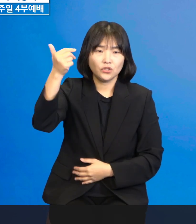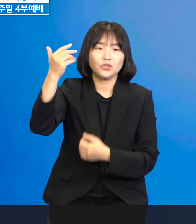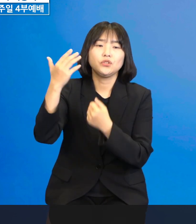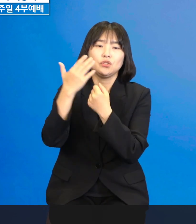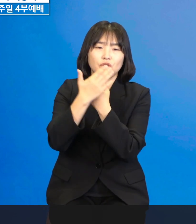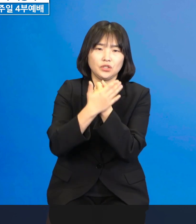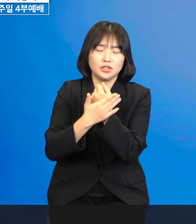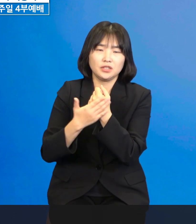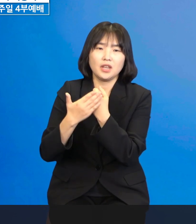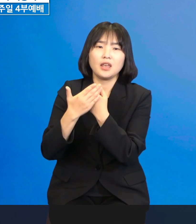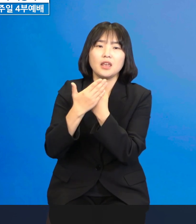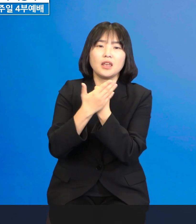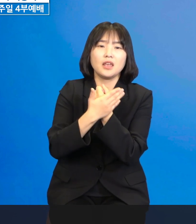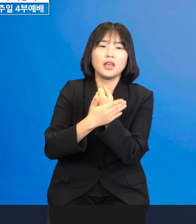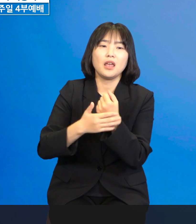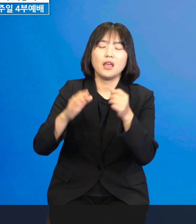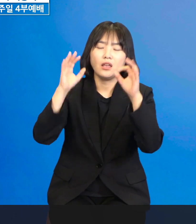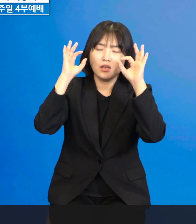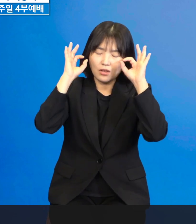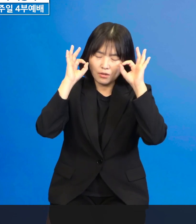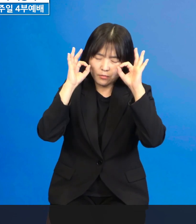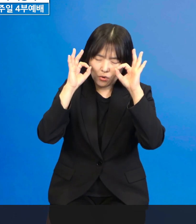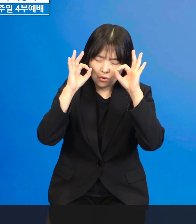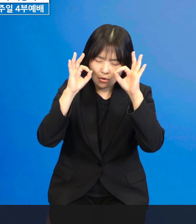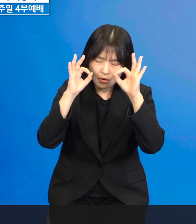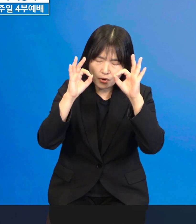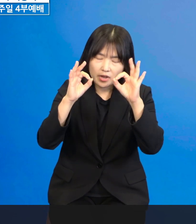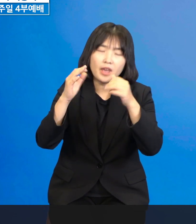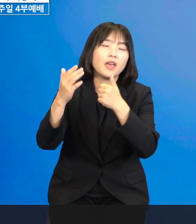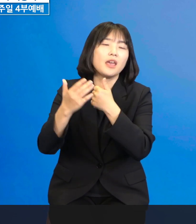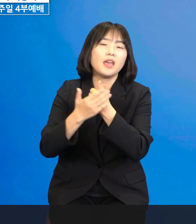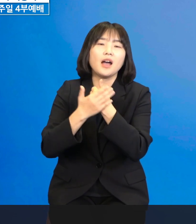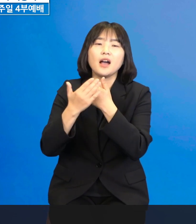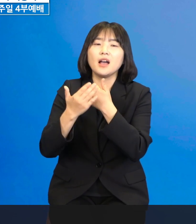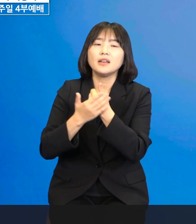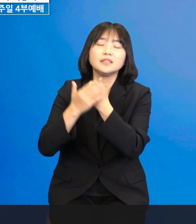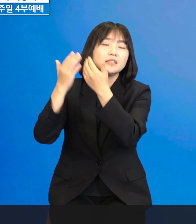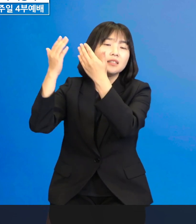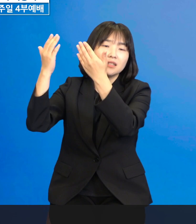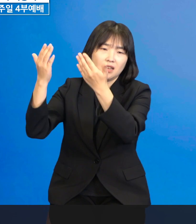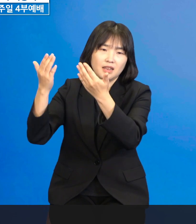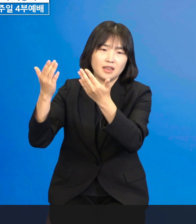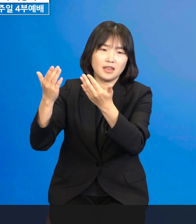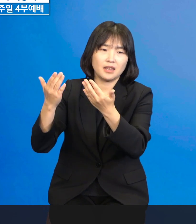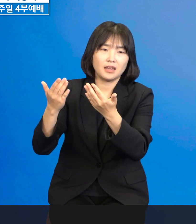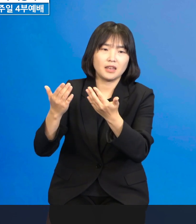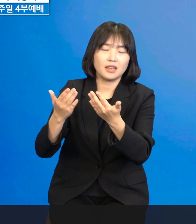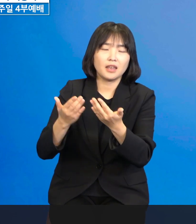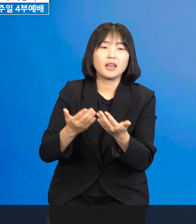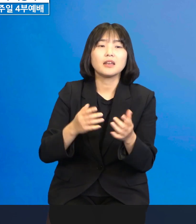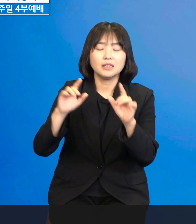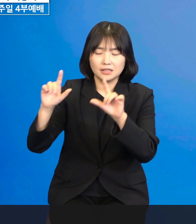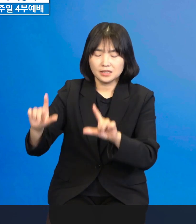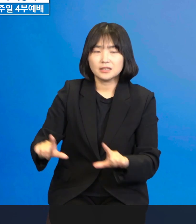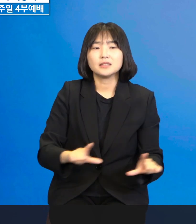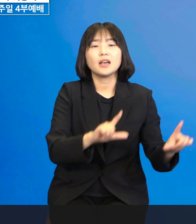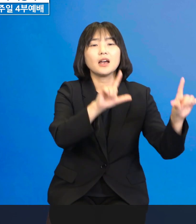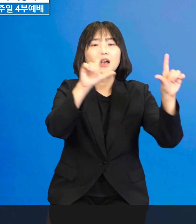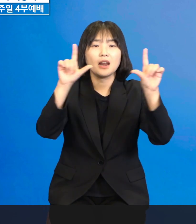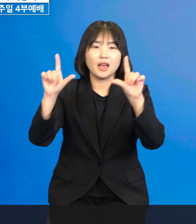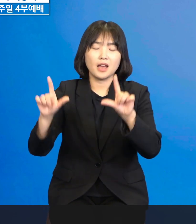채우시네. 주 날 보게 하십니다, 보게 하시네.